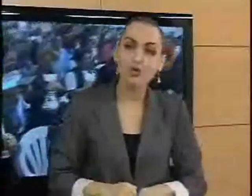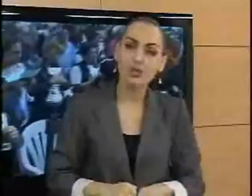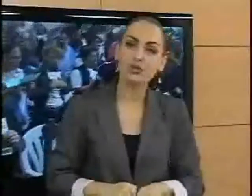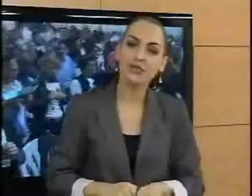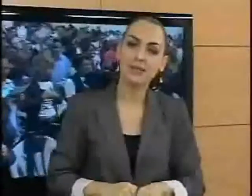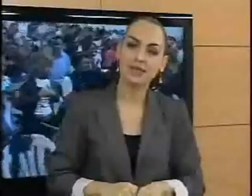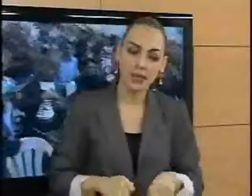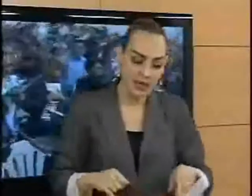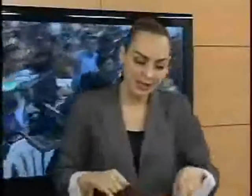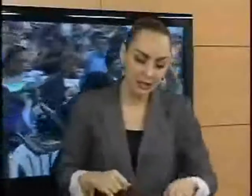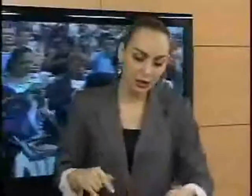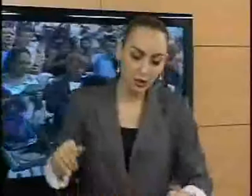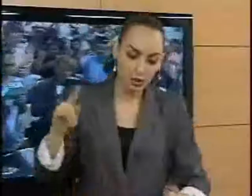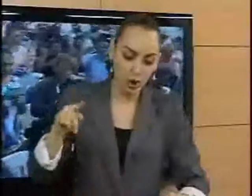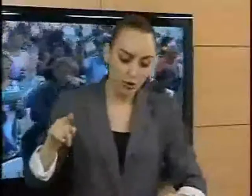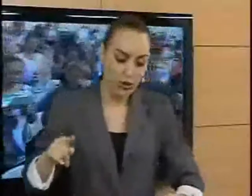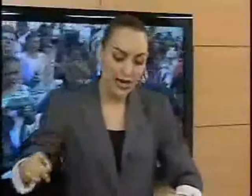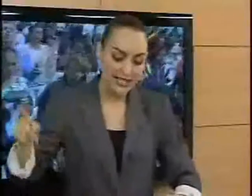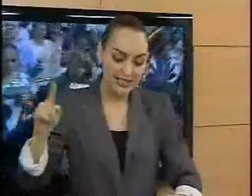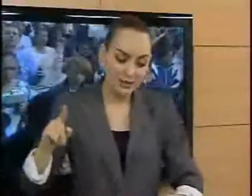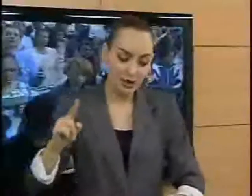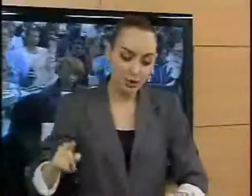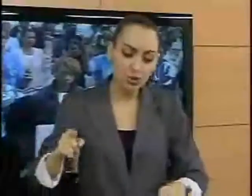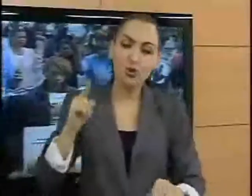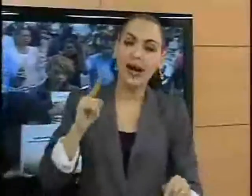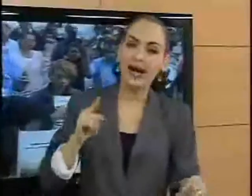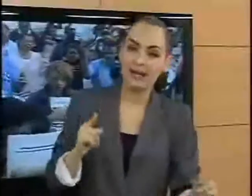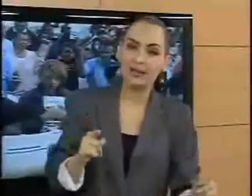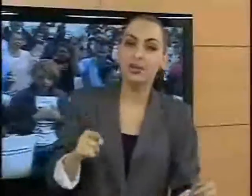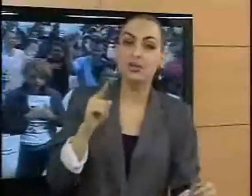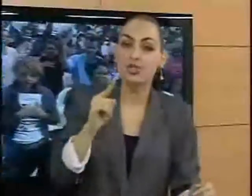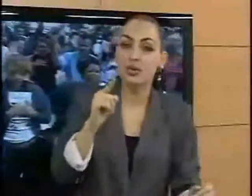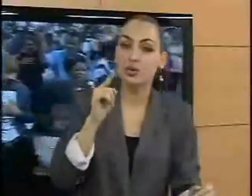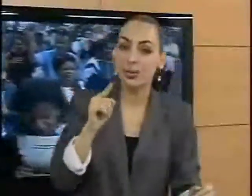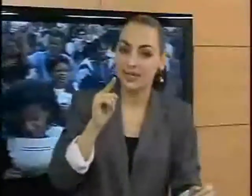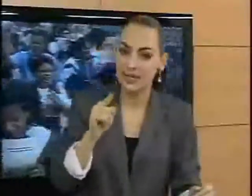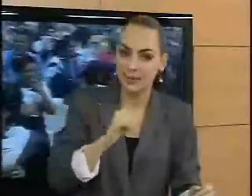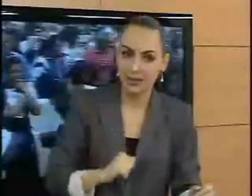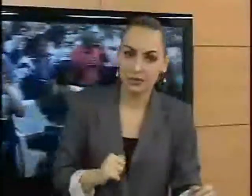seus pensamentos. Então eu troco: acima de tudo, guarde os seus pensamentos,